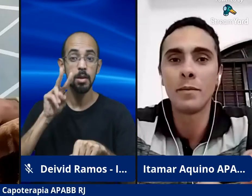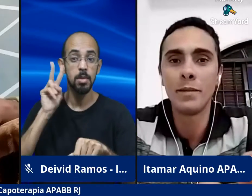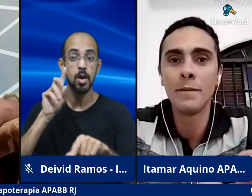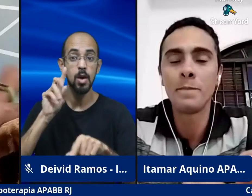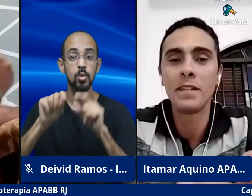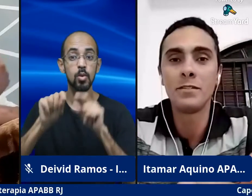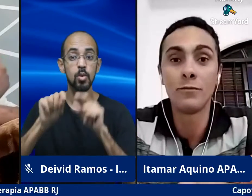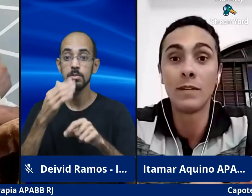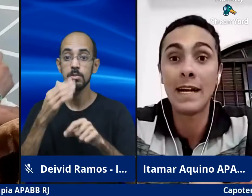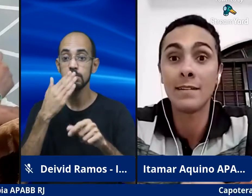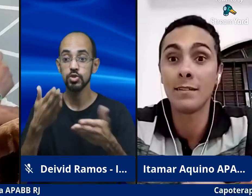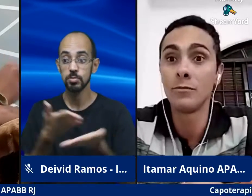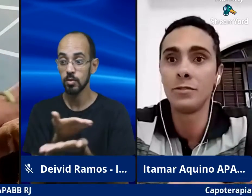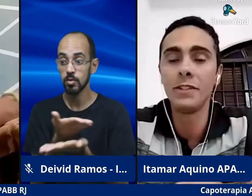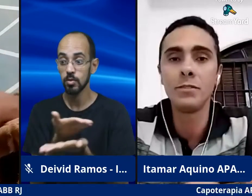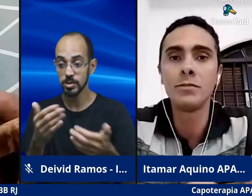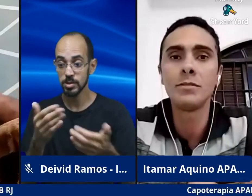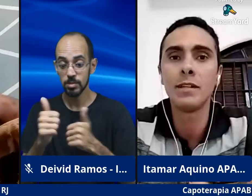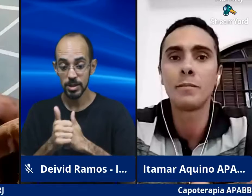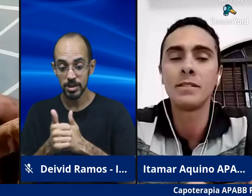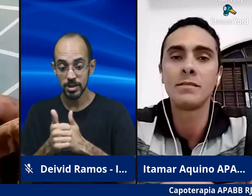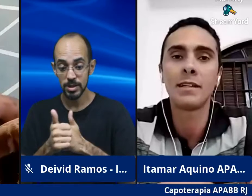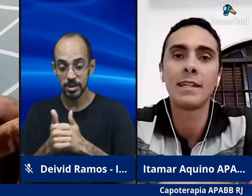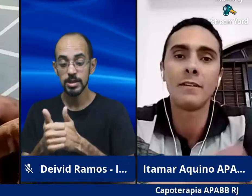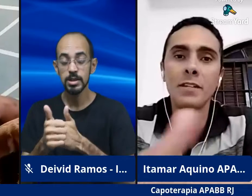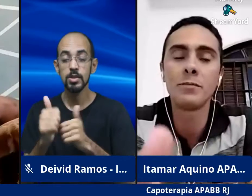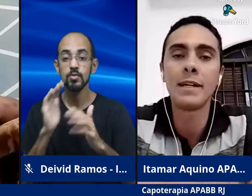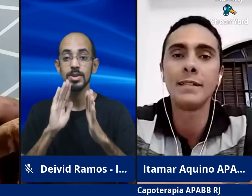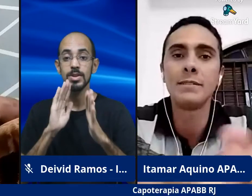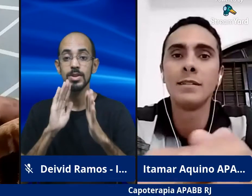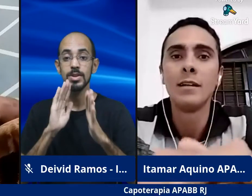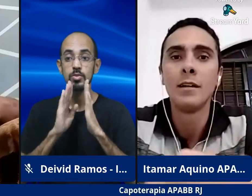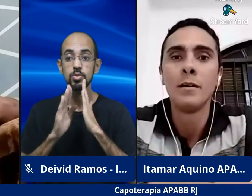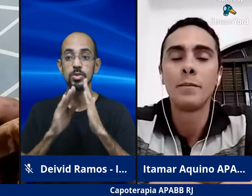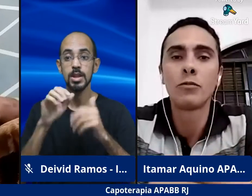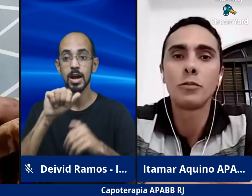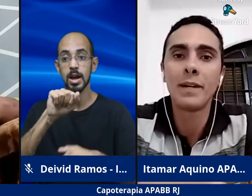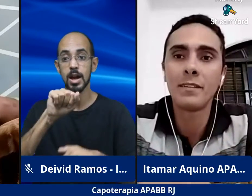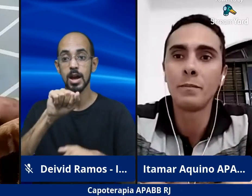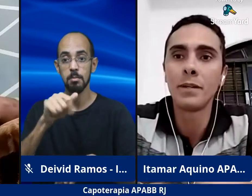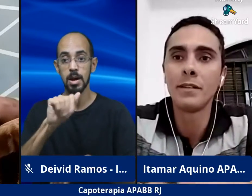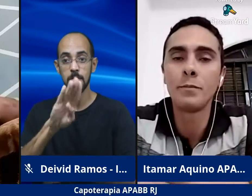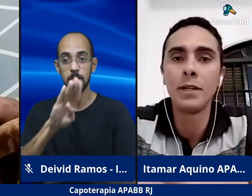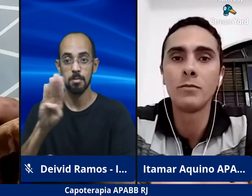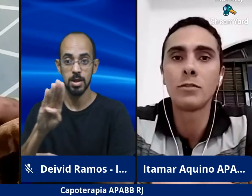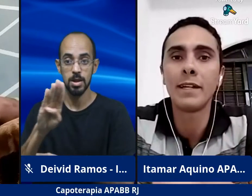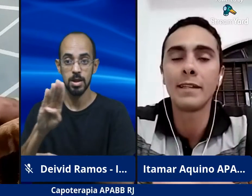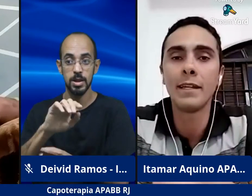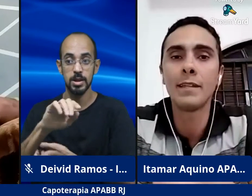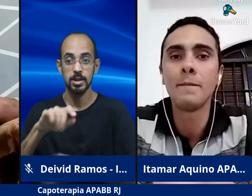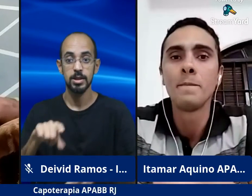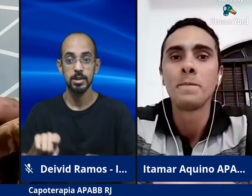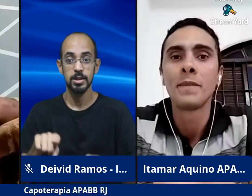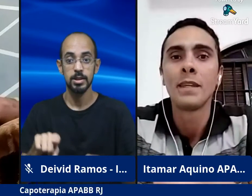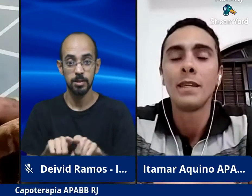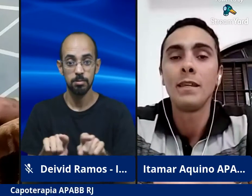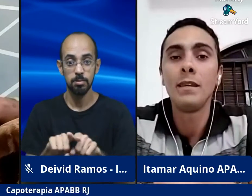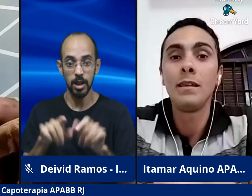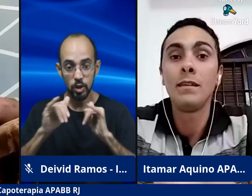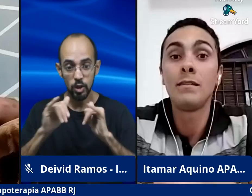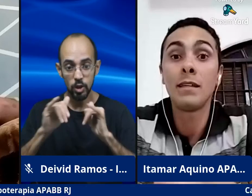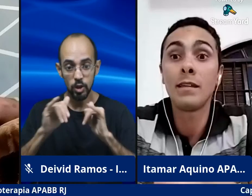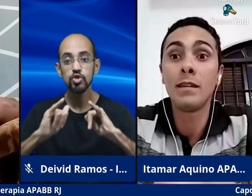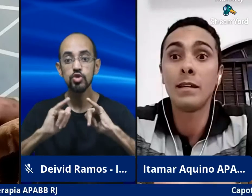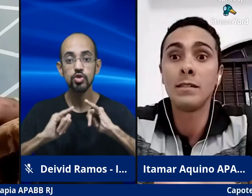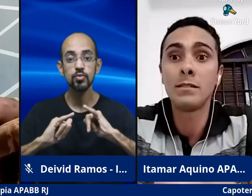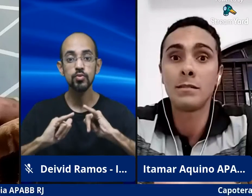da PAVB e divulgassem os vídeos, né, para a gente ter cada vez mais pessoas participando nesse período de quarentena.